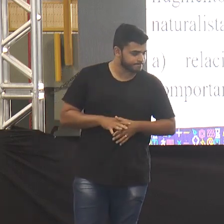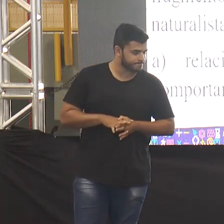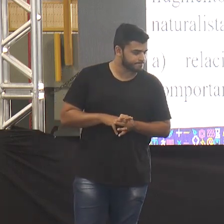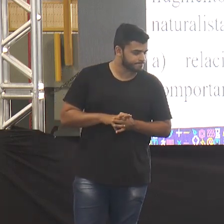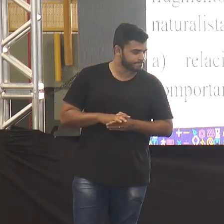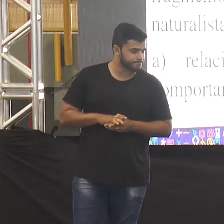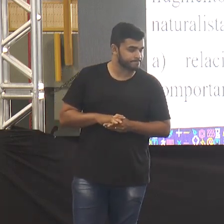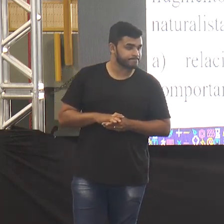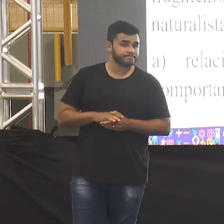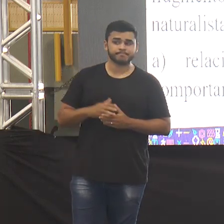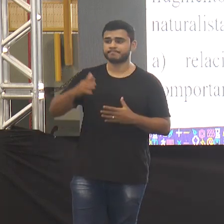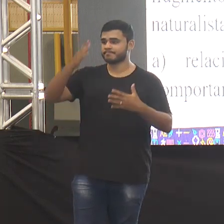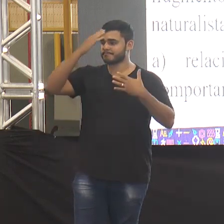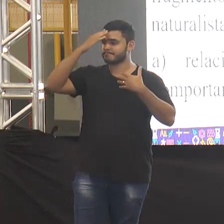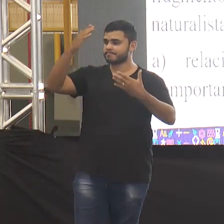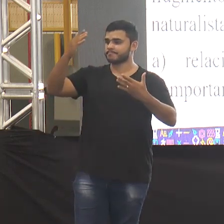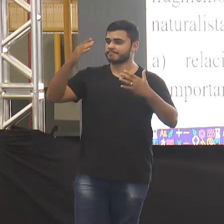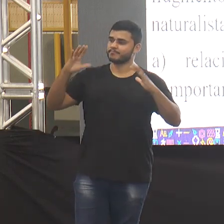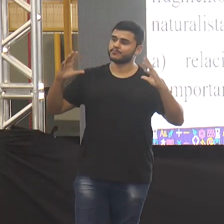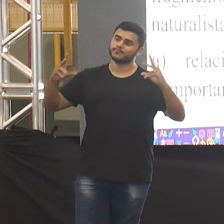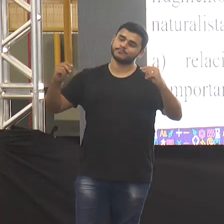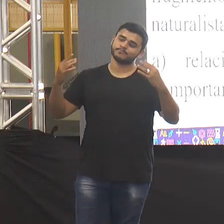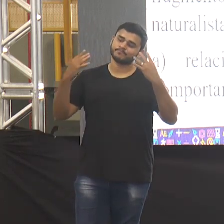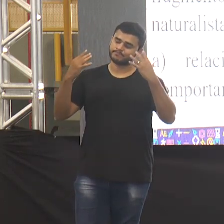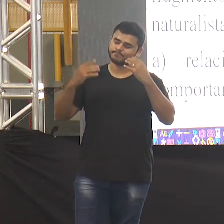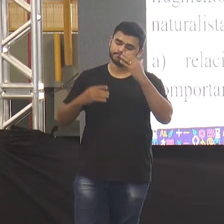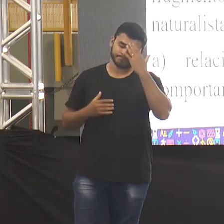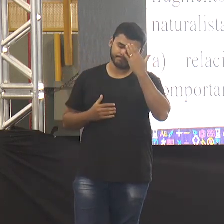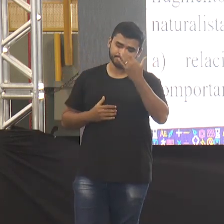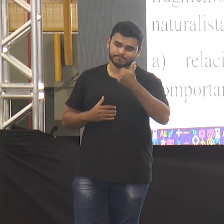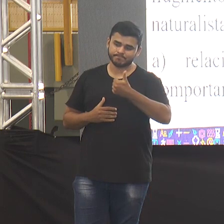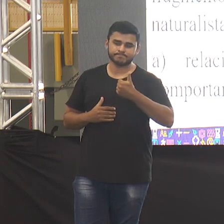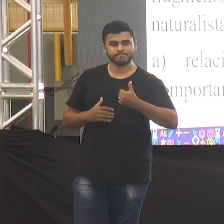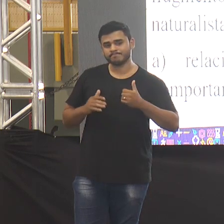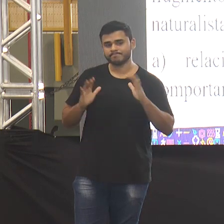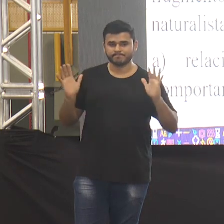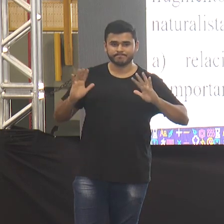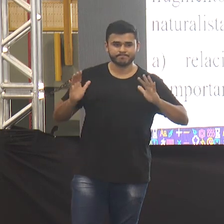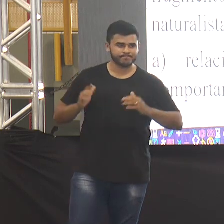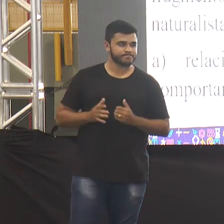né? Então, obrigado pela presença, mais uma vez.